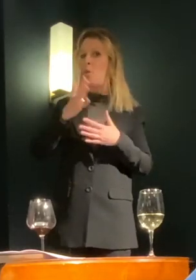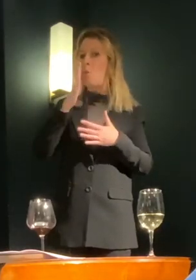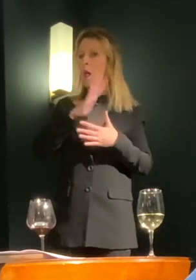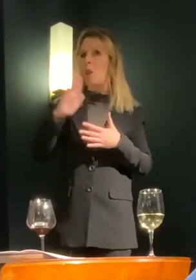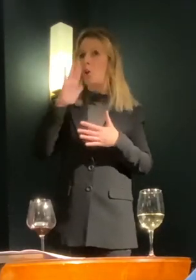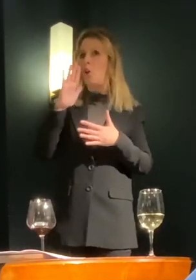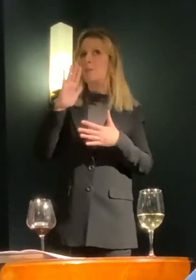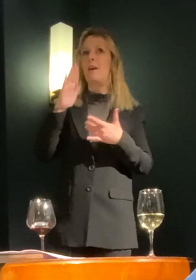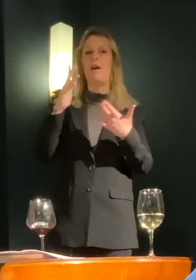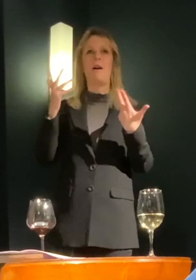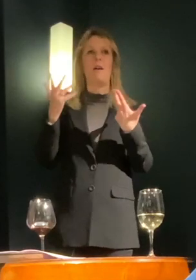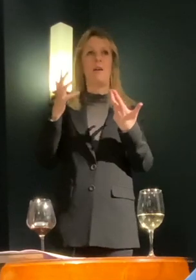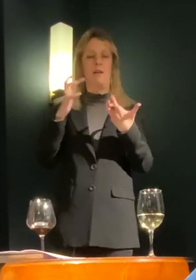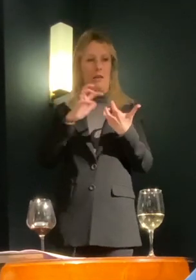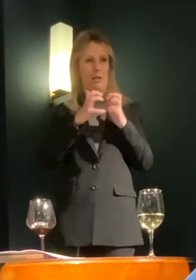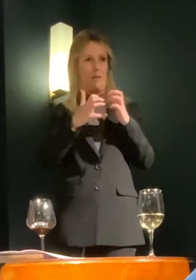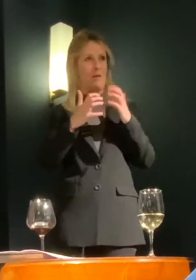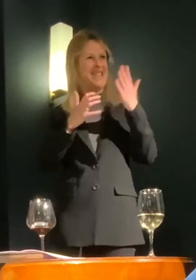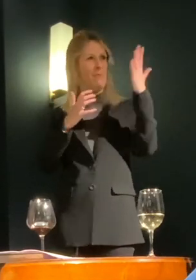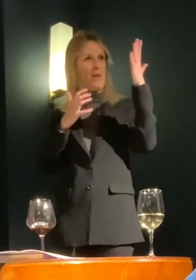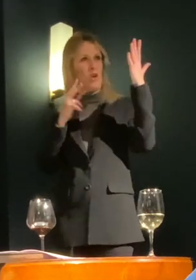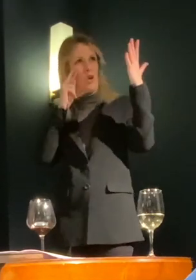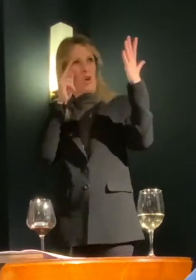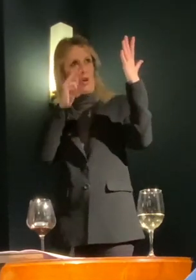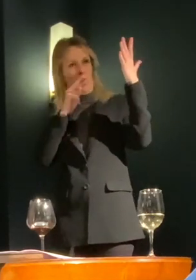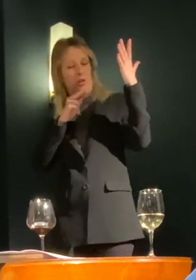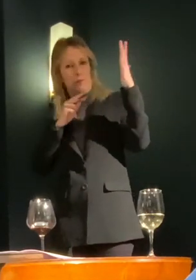vede una prima crepa in quello specchio che lui ha sempre osservato,